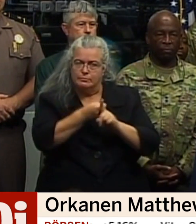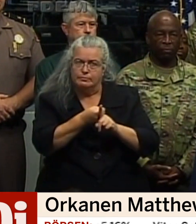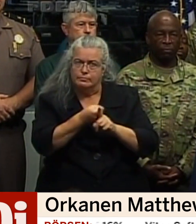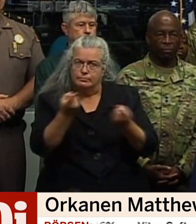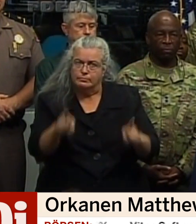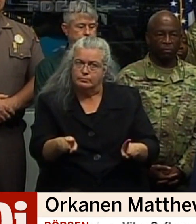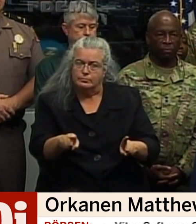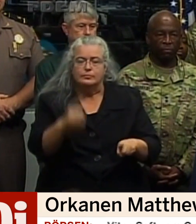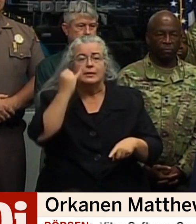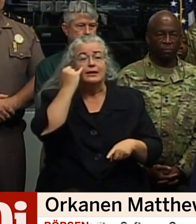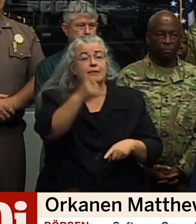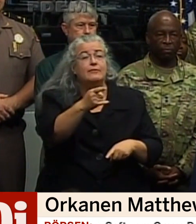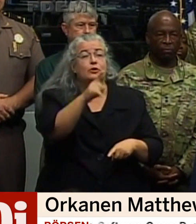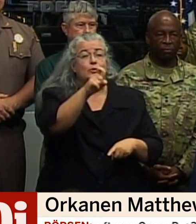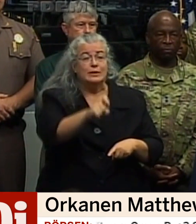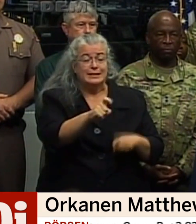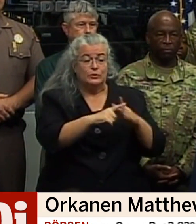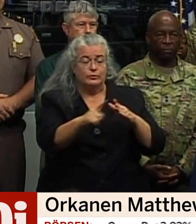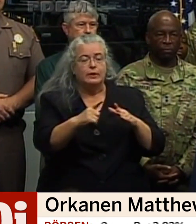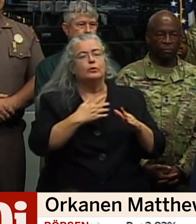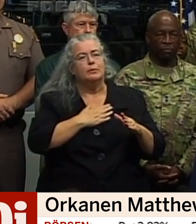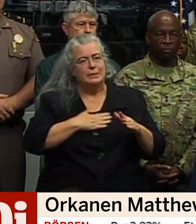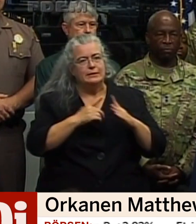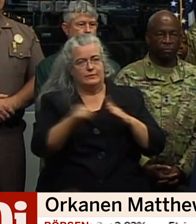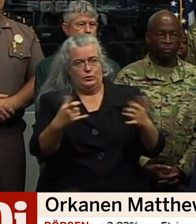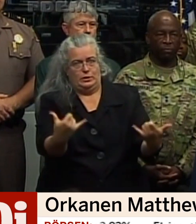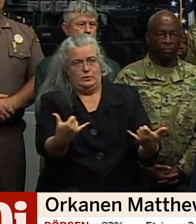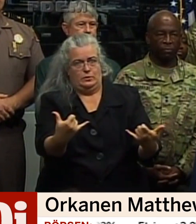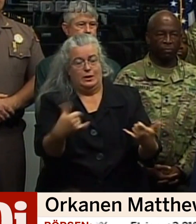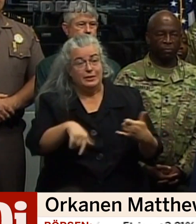need to evacuate and you haven't, evacuate.